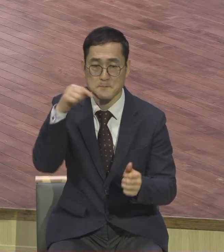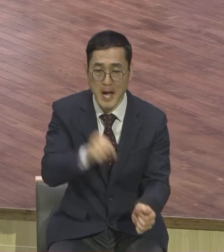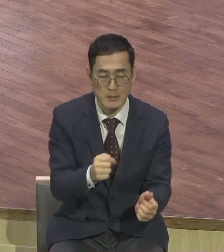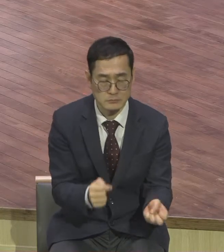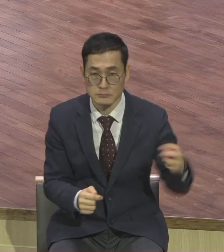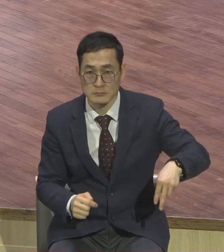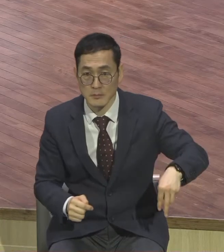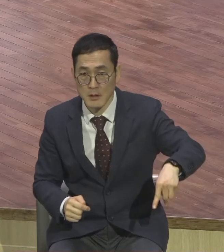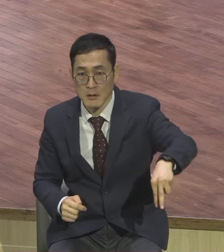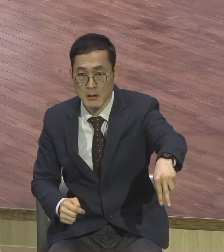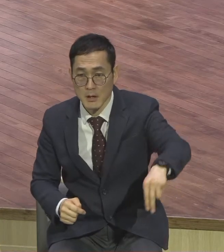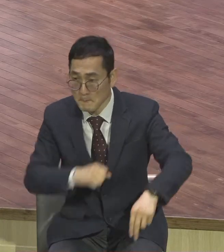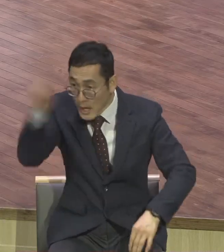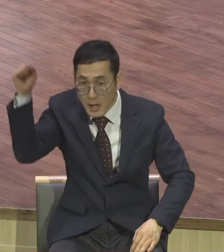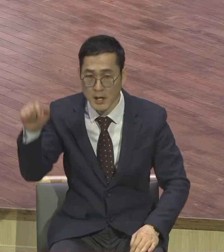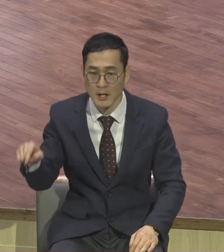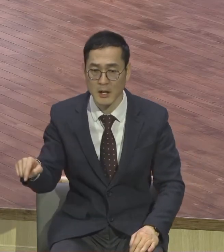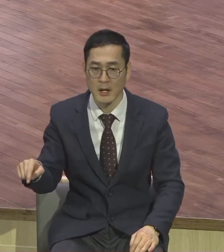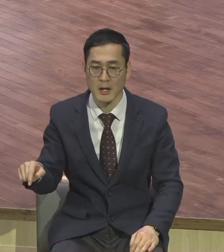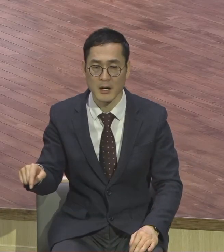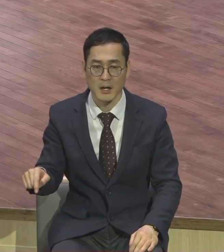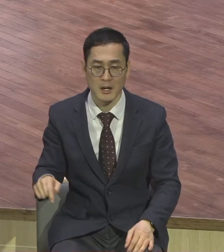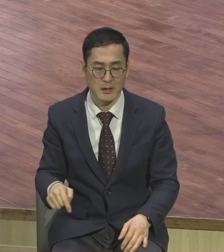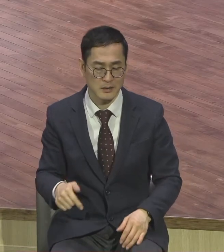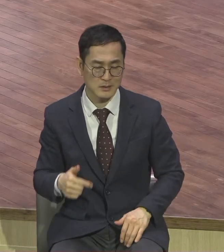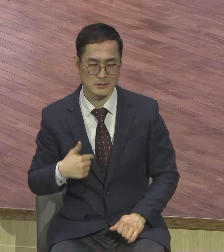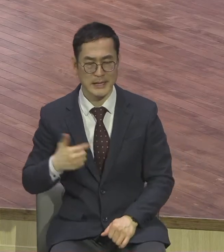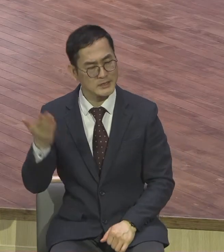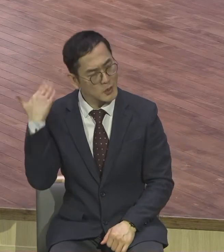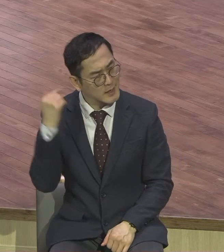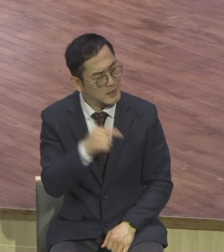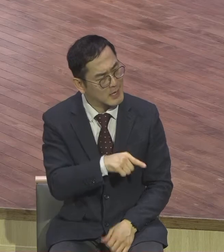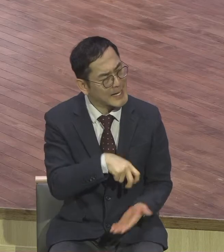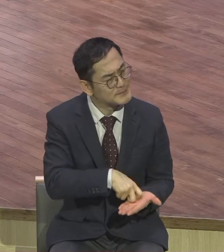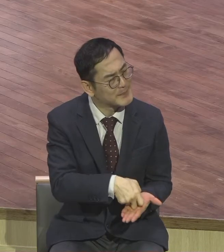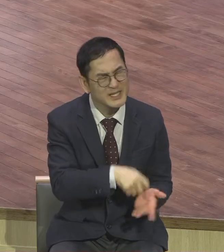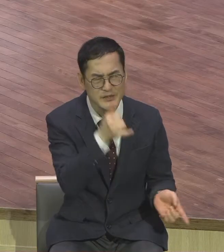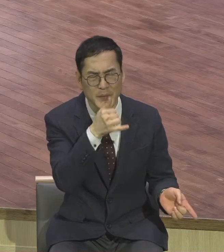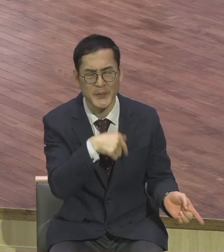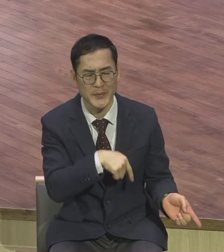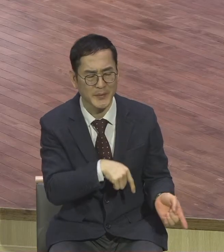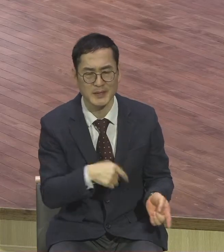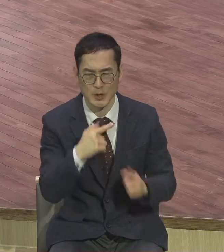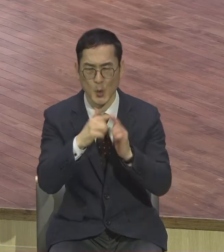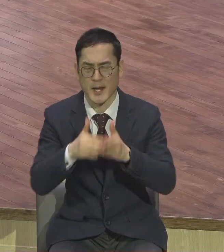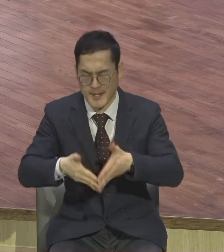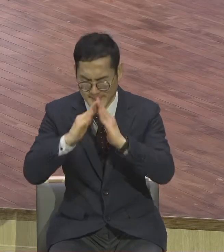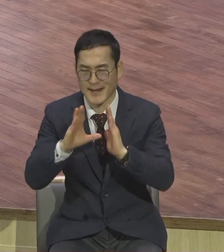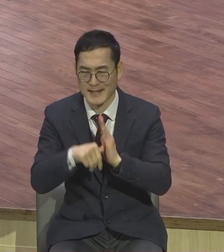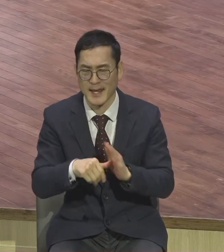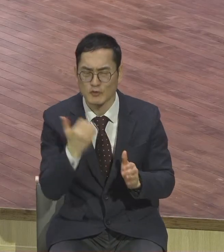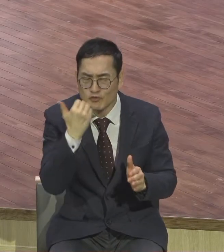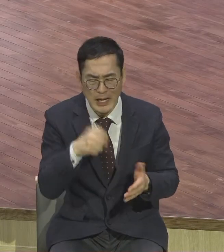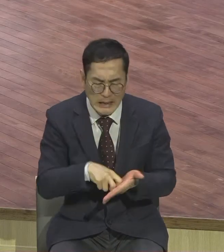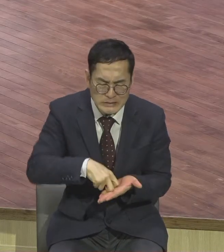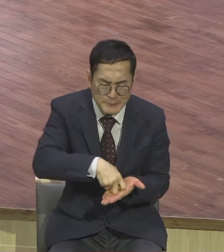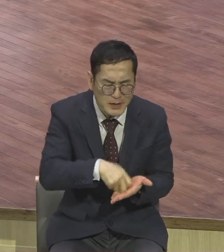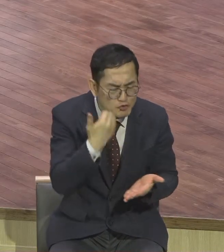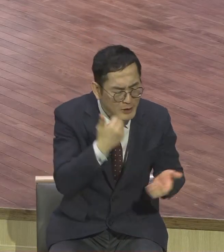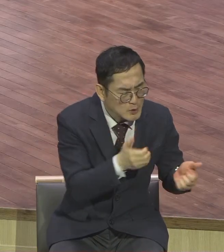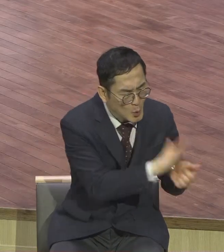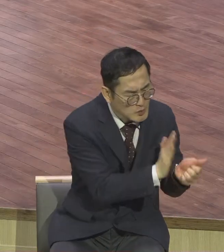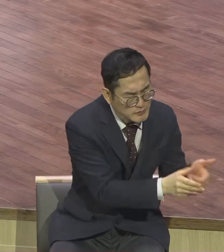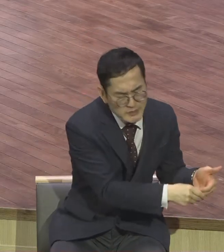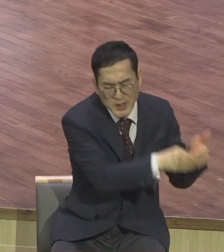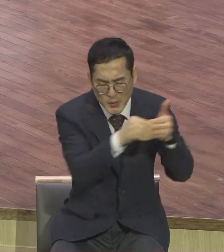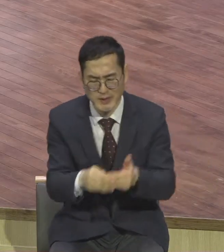날 때부터 안전병이 아니에요. 그 아이는 그런데 22살 때 왔는데 개척할 때입니다. 왔을 때 들고 왔는데